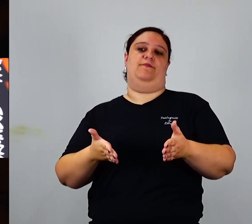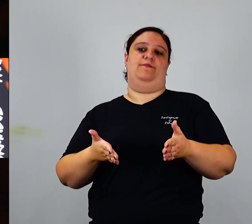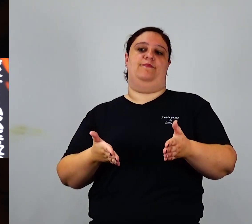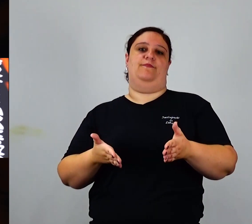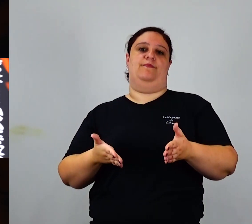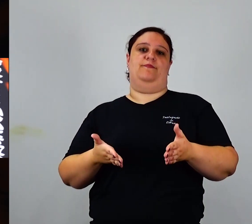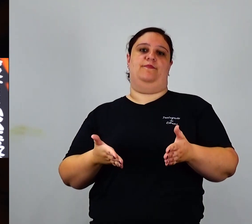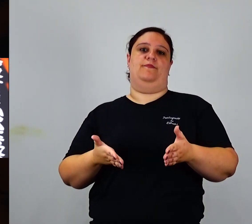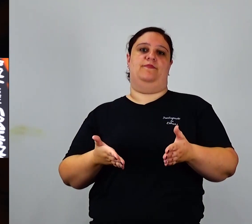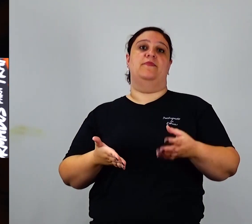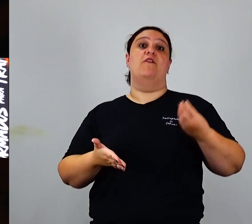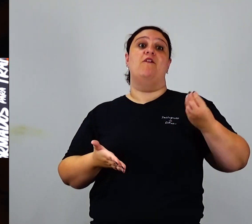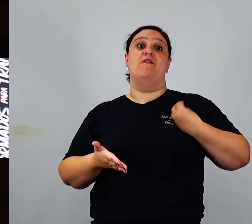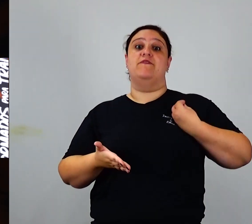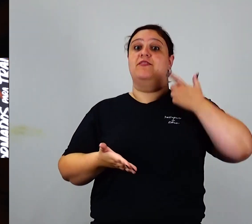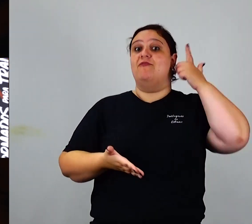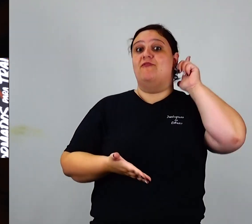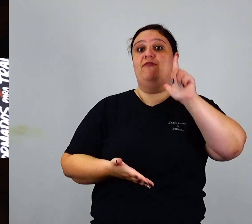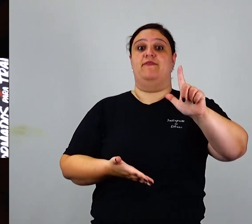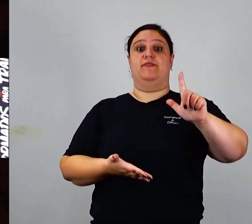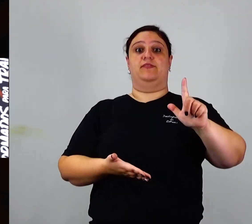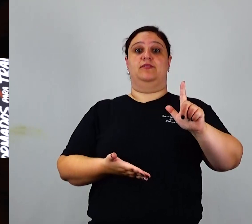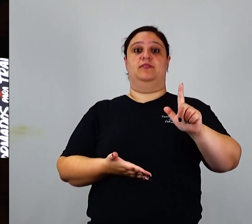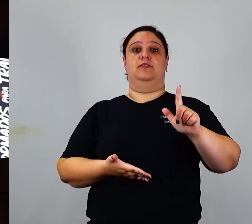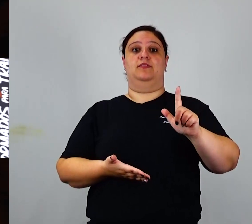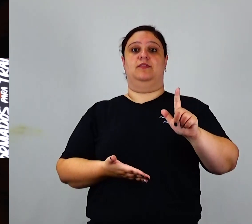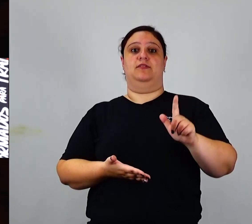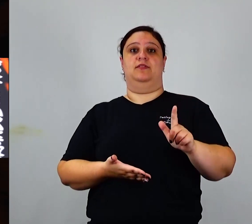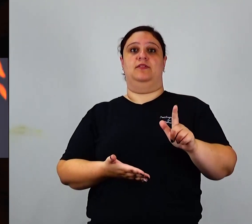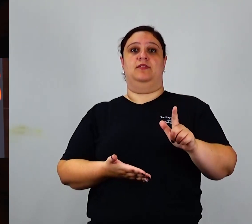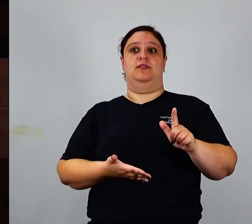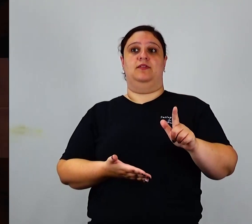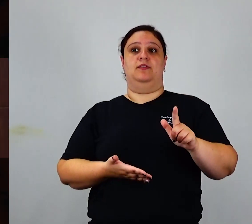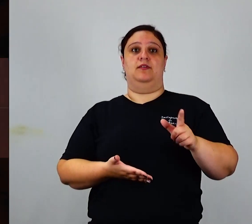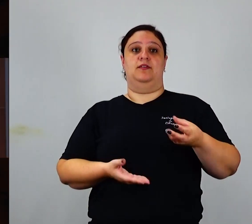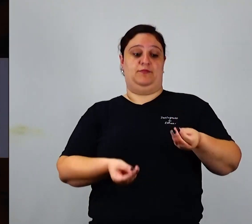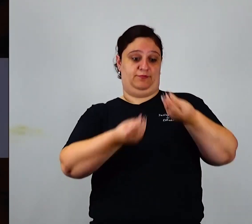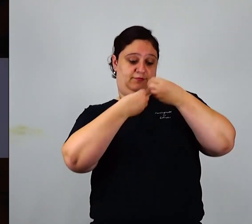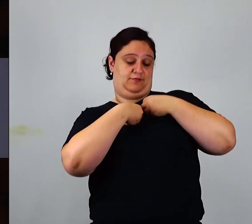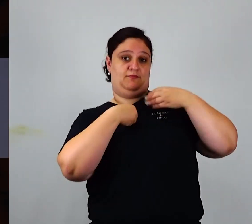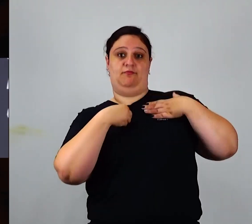Essa é uma vida que vence. E essa vida está em você.